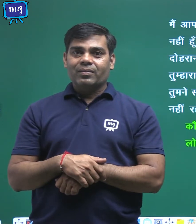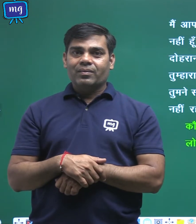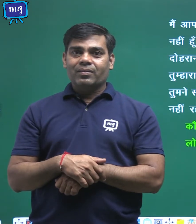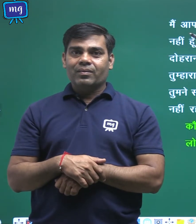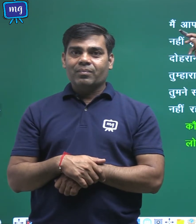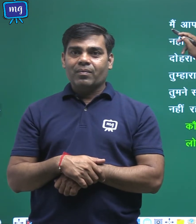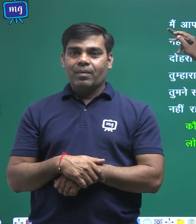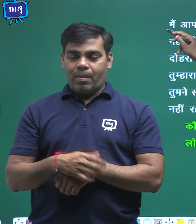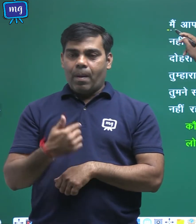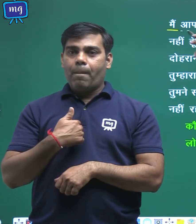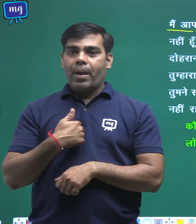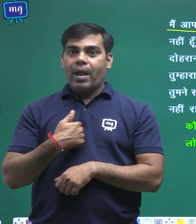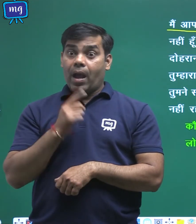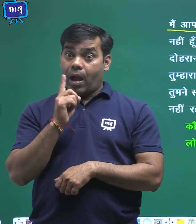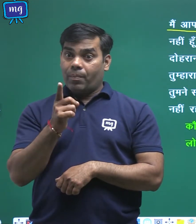मैं आपकी